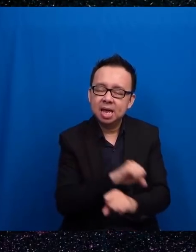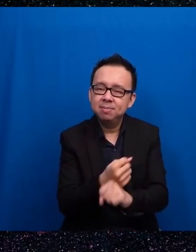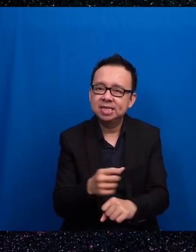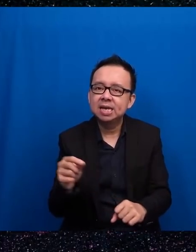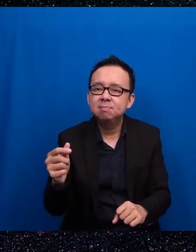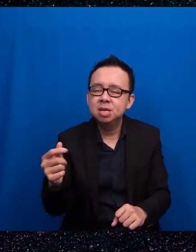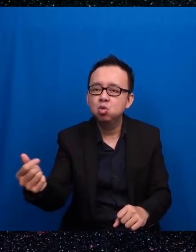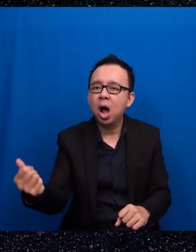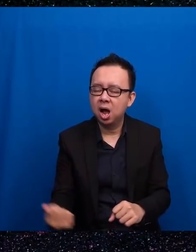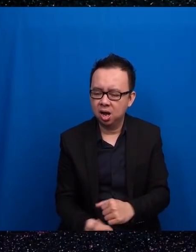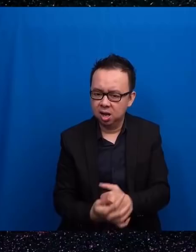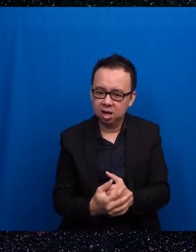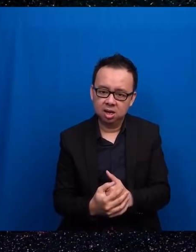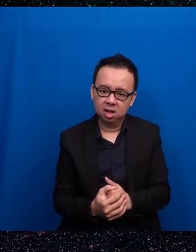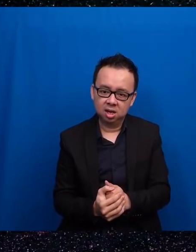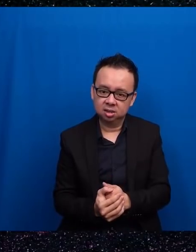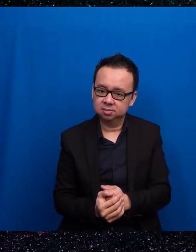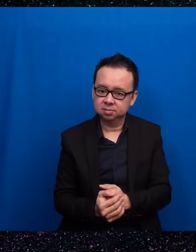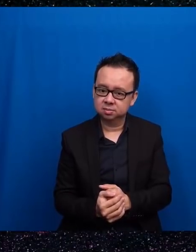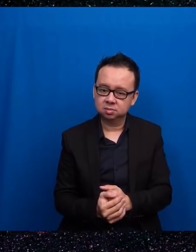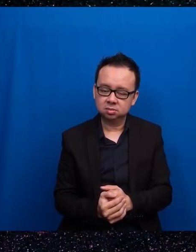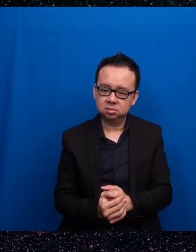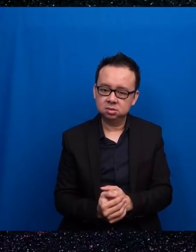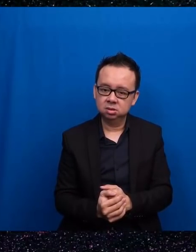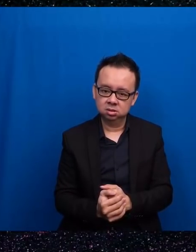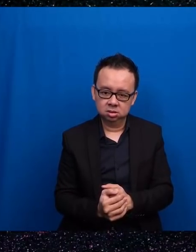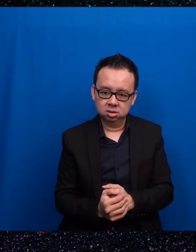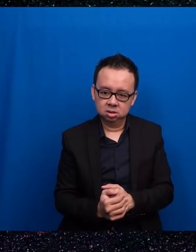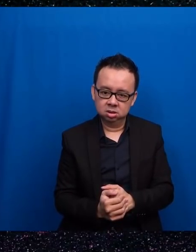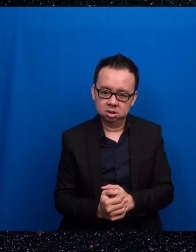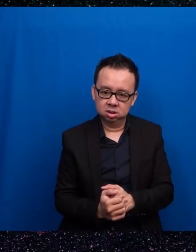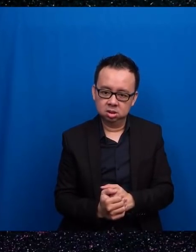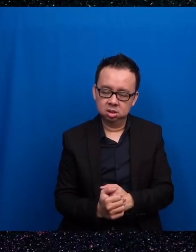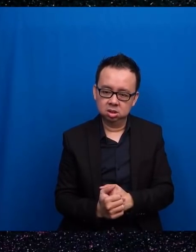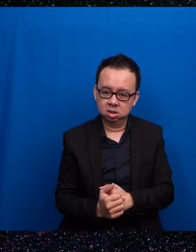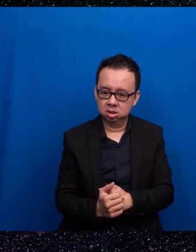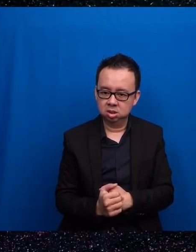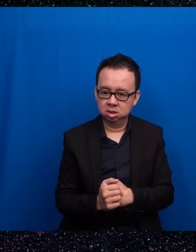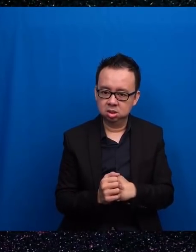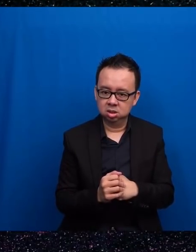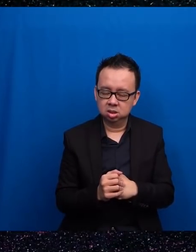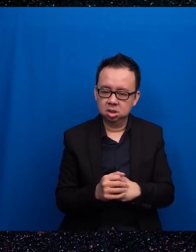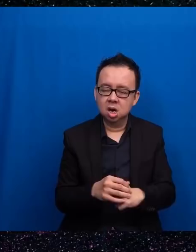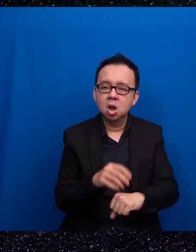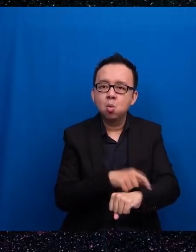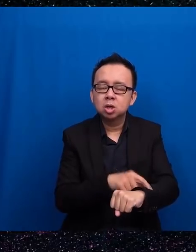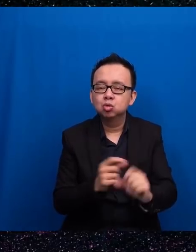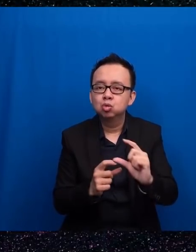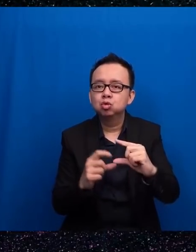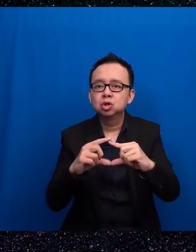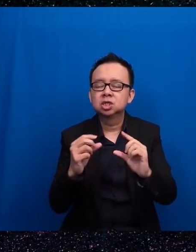Dan dalam masa Sabat ini dia mendapatkan sahabat-sahabat. Itu yang disebut koneksi